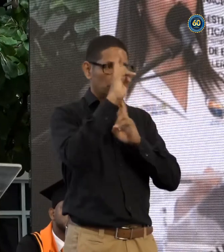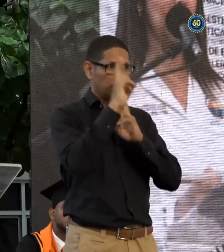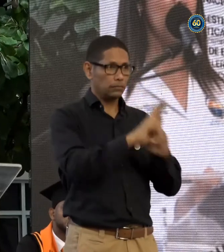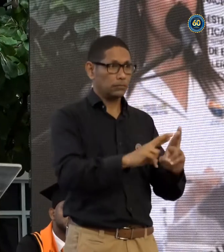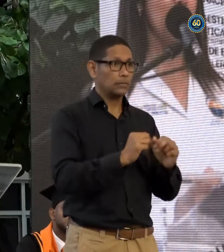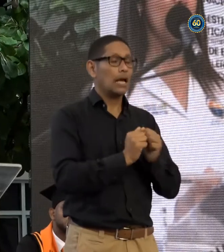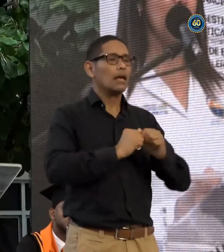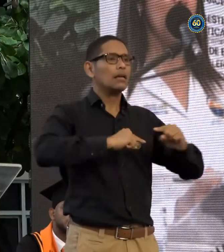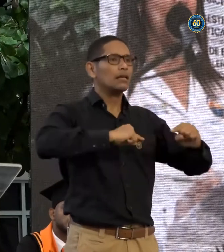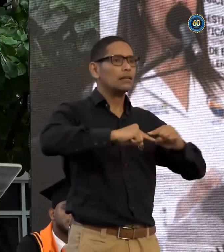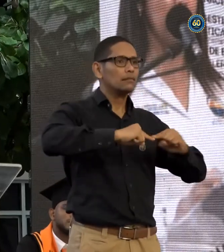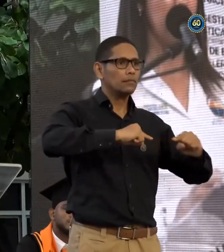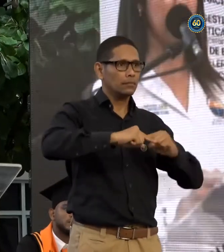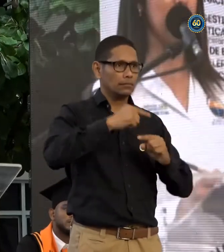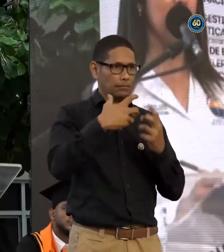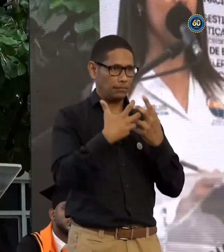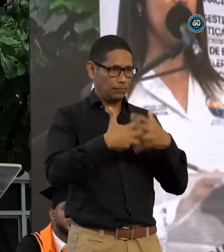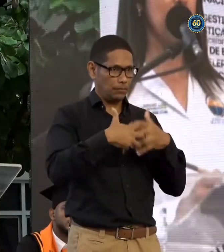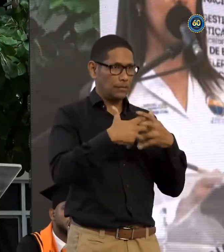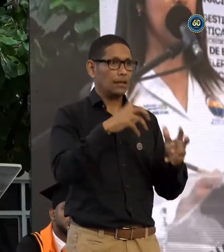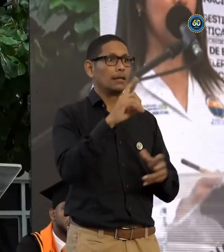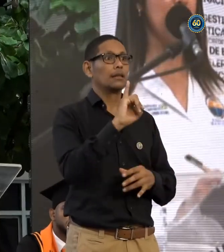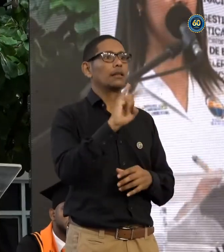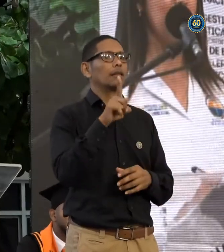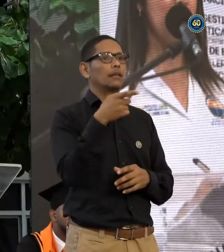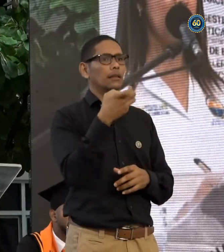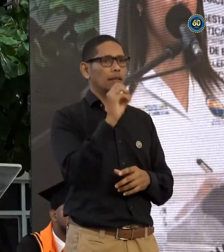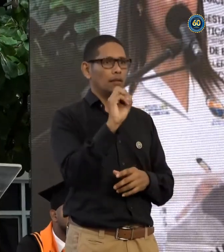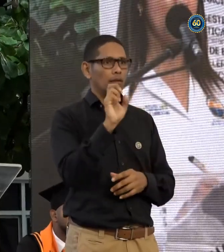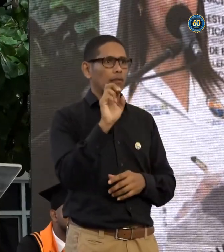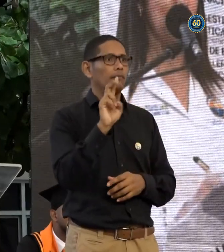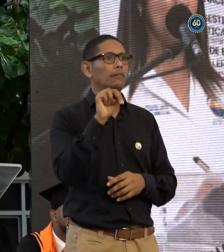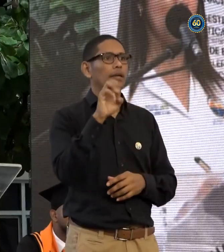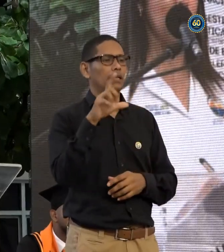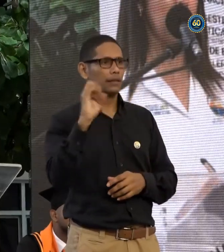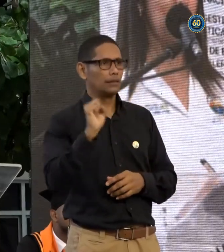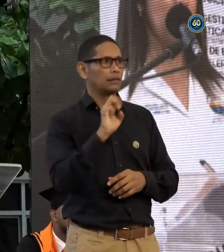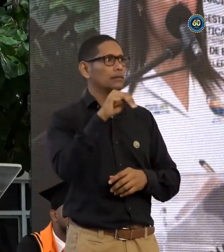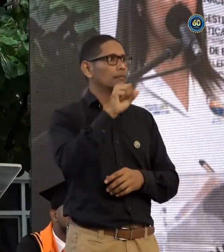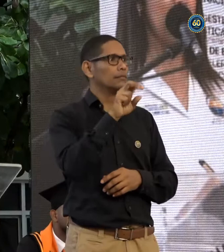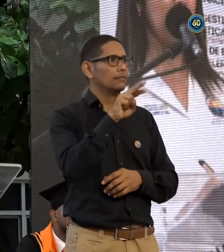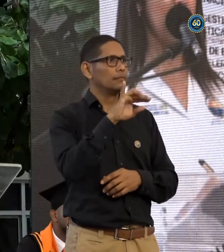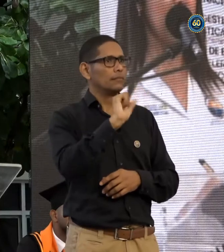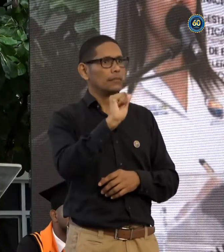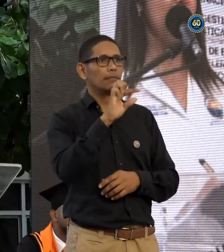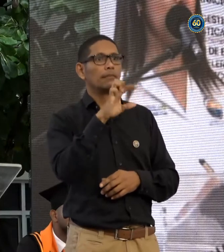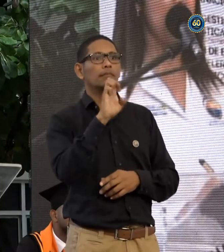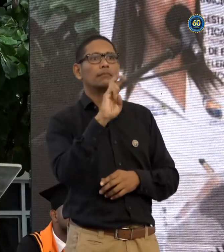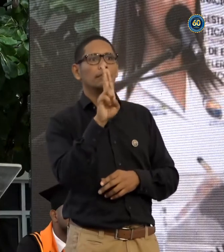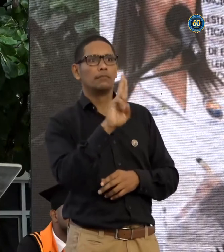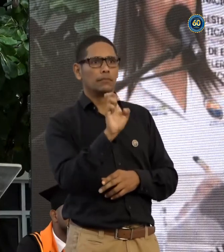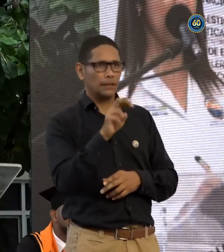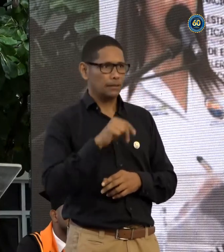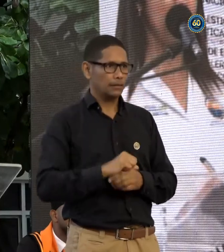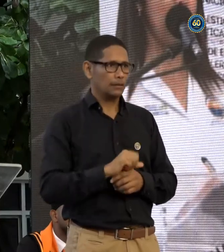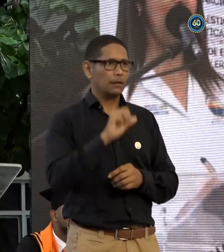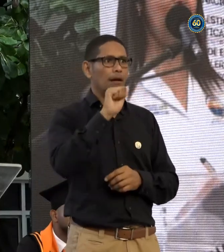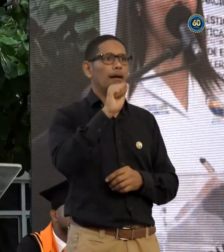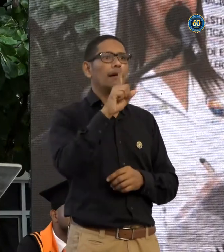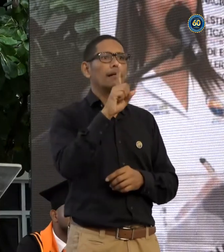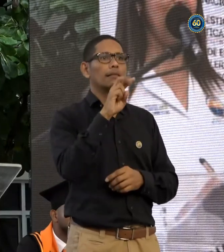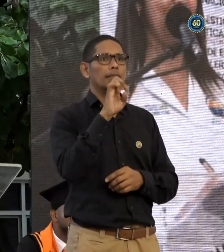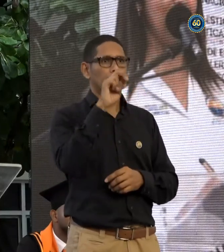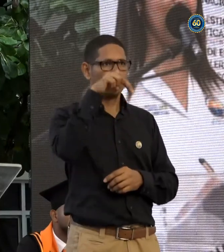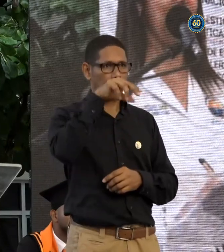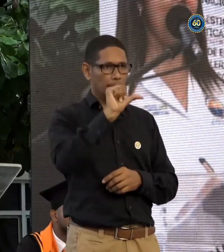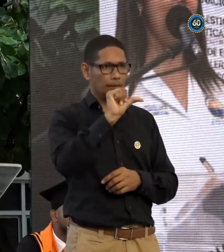administradora de empresas Diego Andrés Meléndez Orozco María Mercedes Pérez daza Adriana Andrea